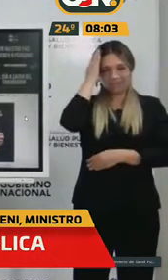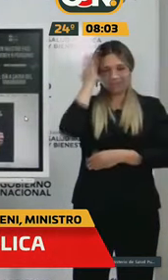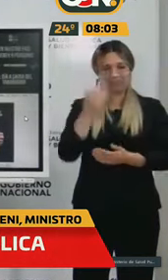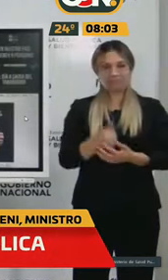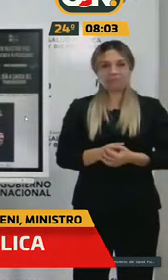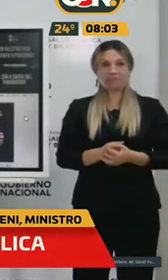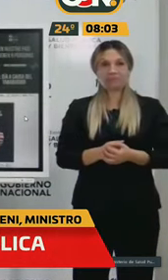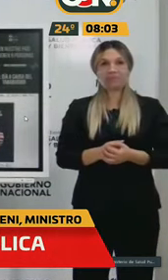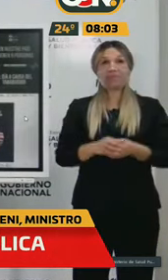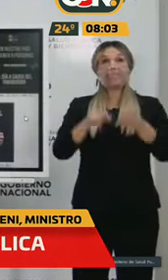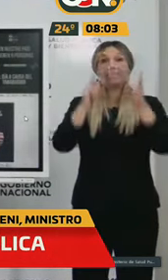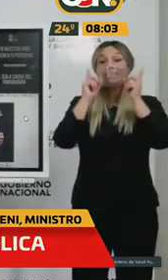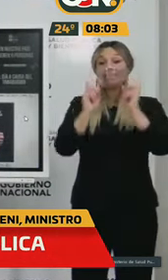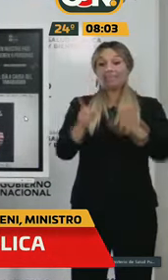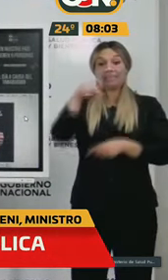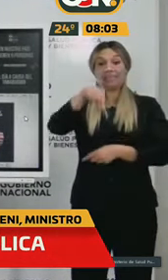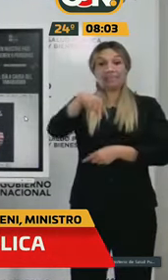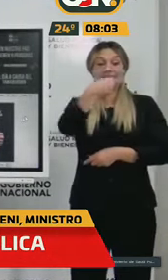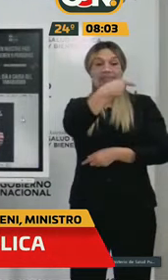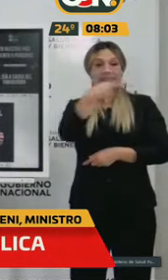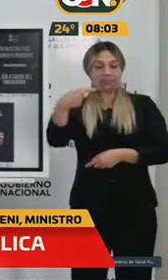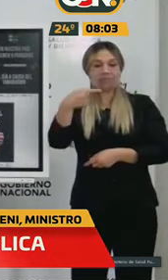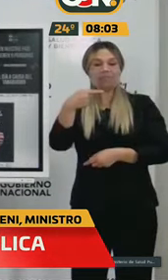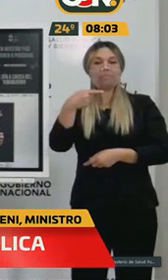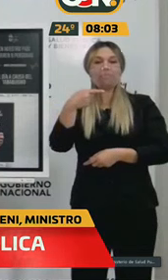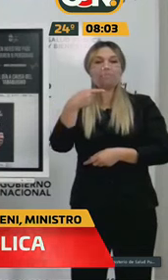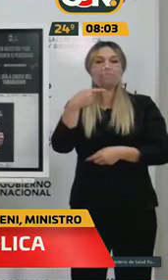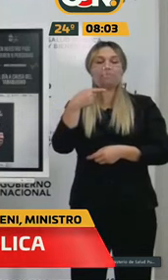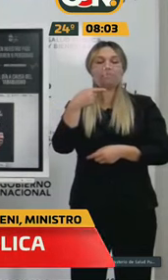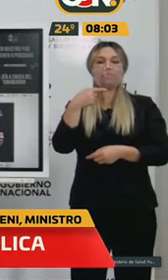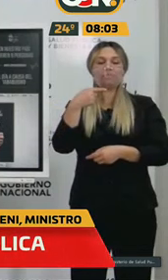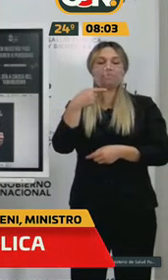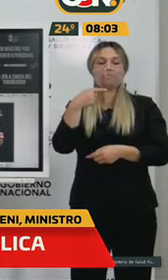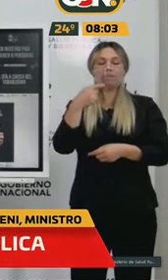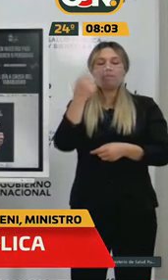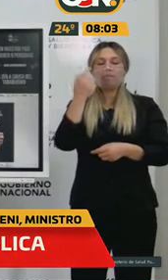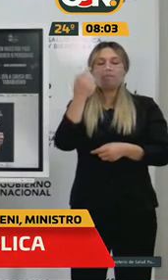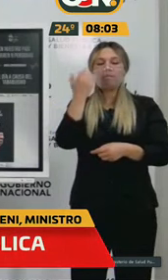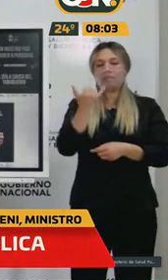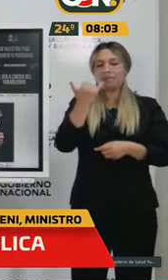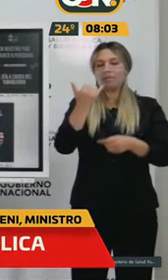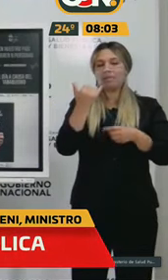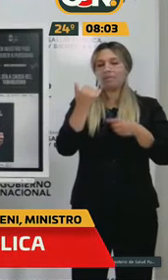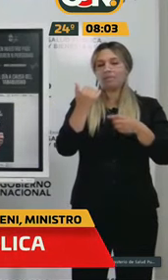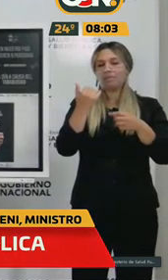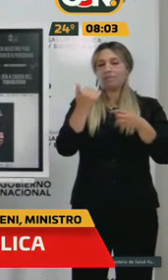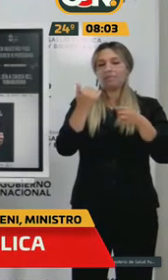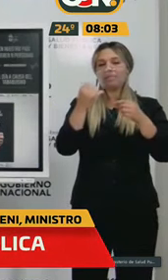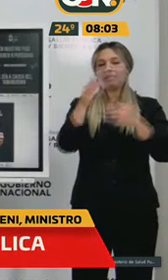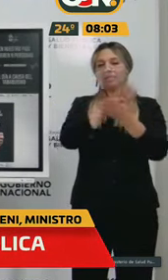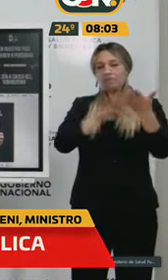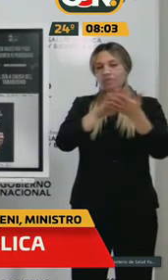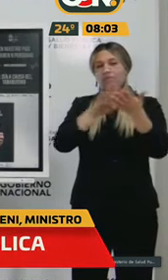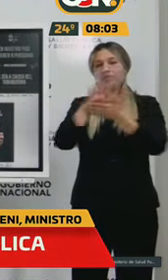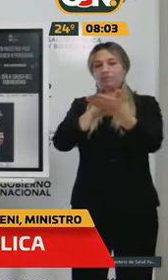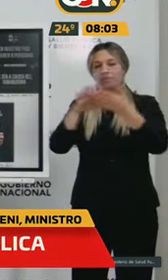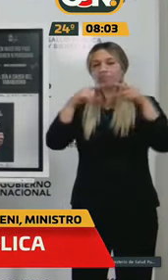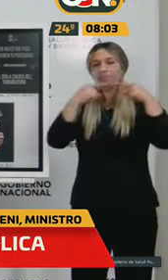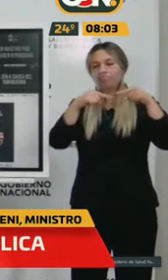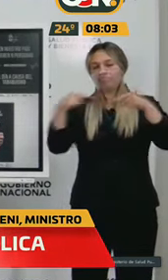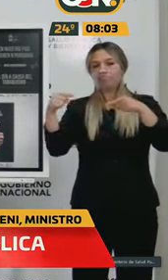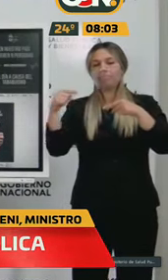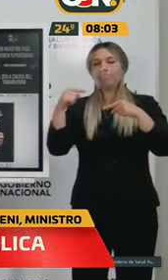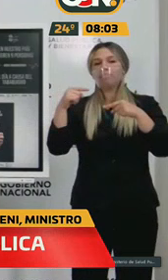También esta semana hemos tenido realmente varias ocasiones de